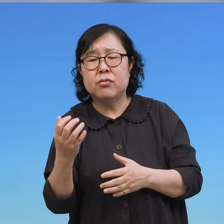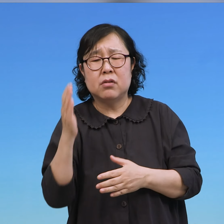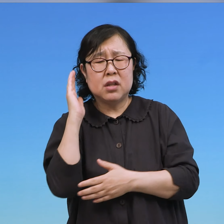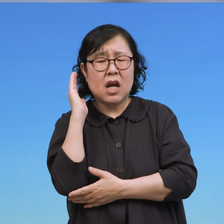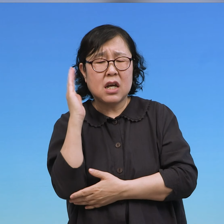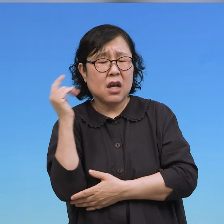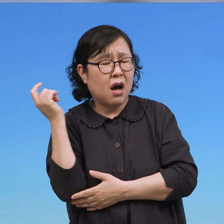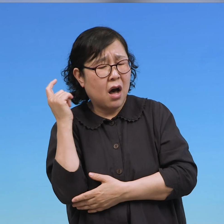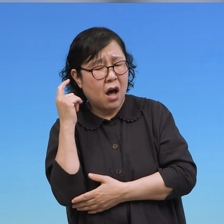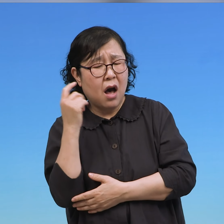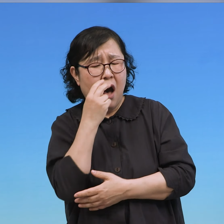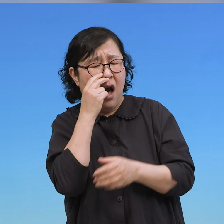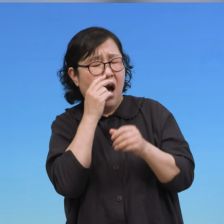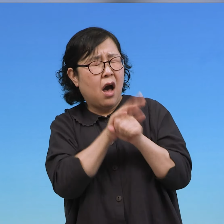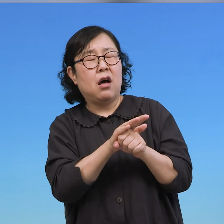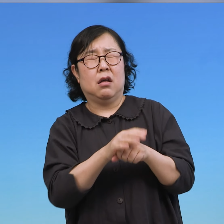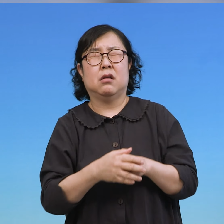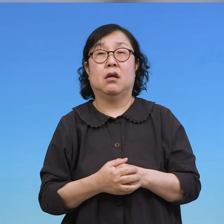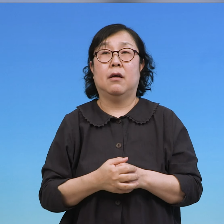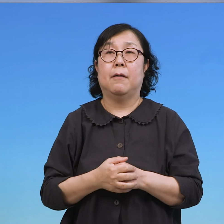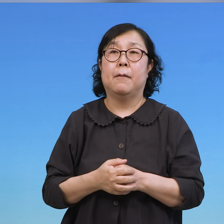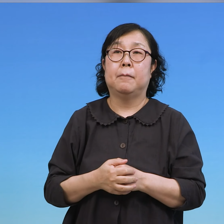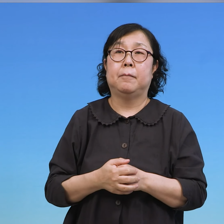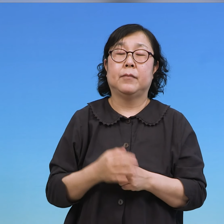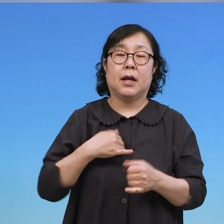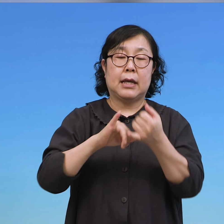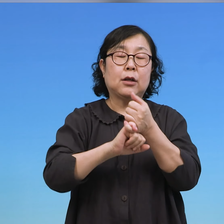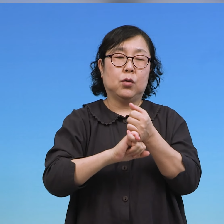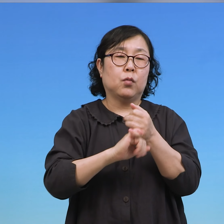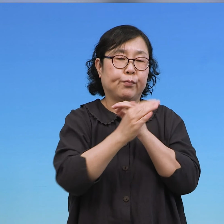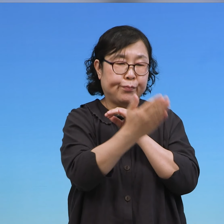기가 막히더라고요. 제가 이런 약속을 했습니다.